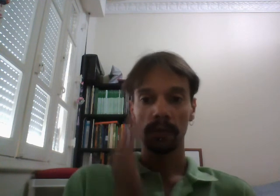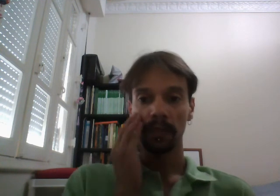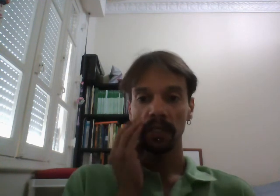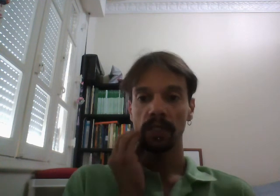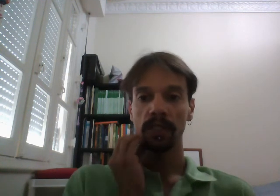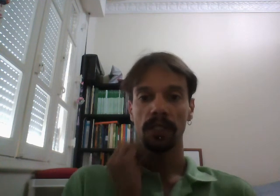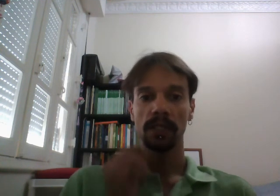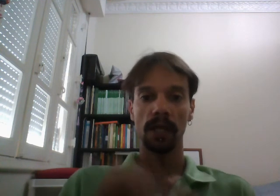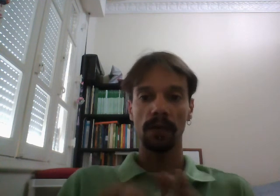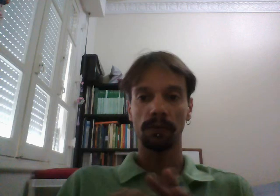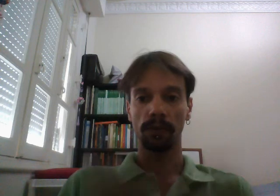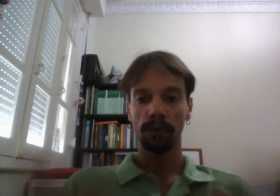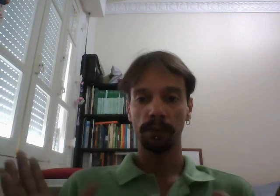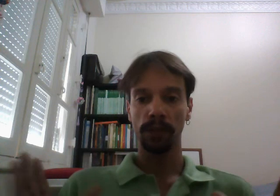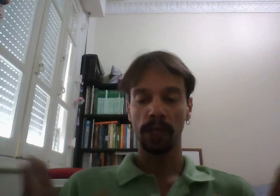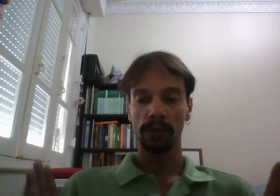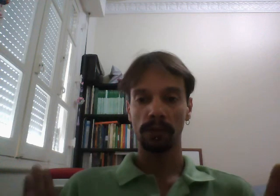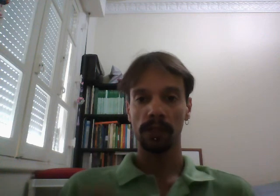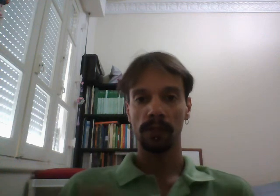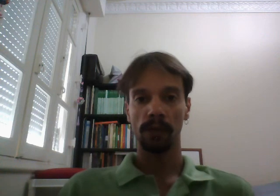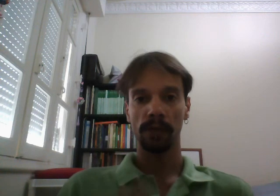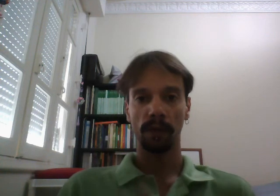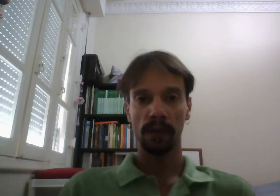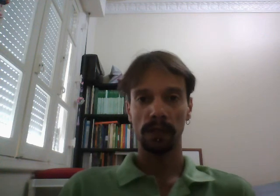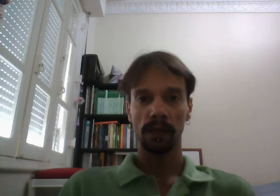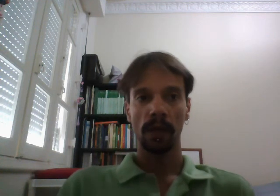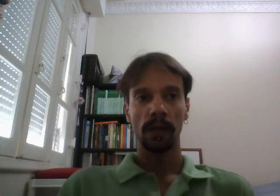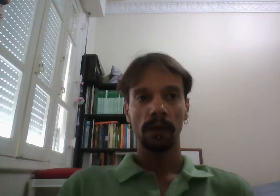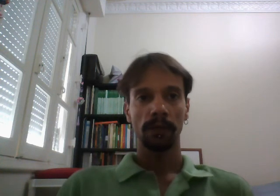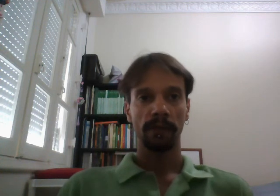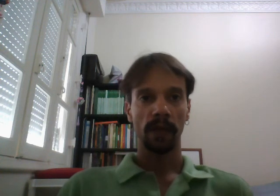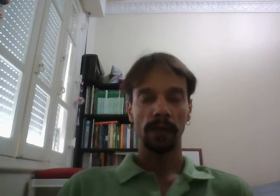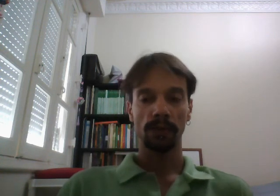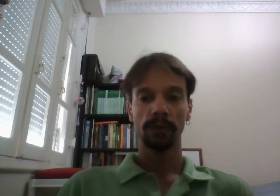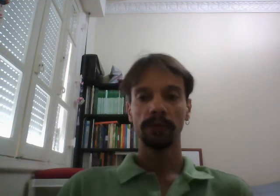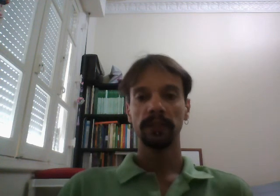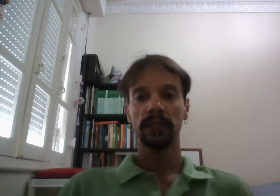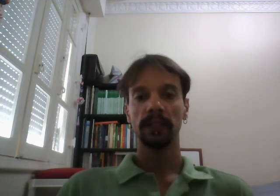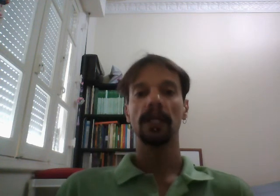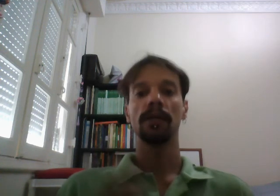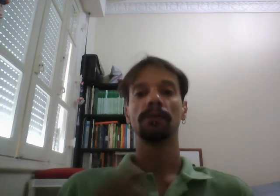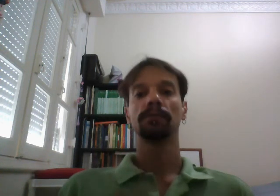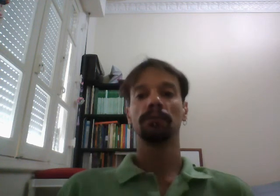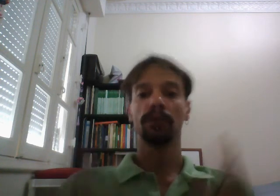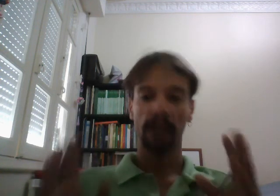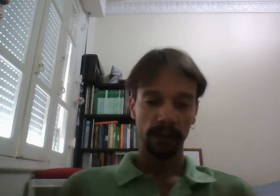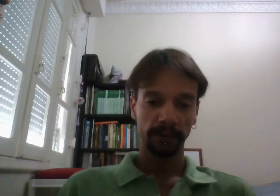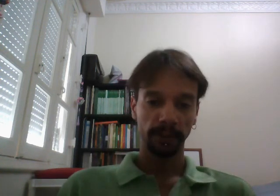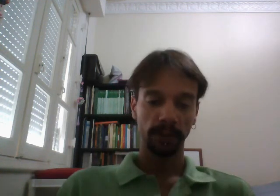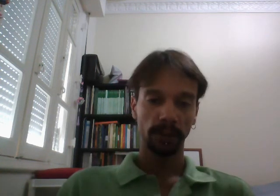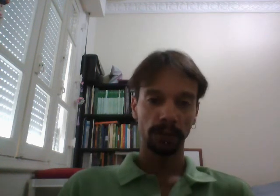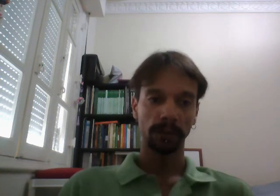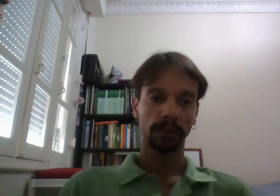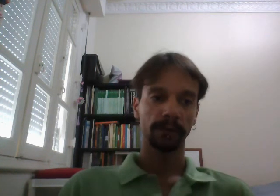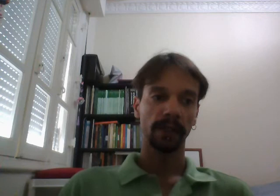proveitoso se existisse aí um grupo de questões das quais vocês tiveram mais dúvidas, e aí eu montaria um vídeo